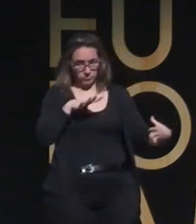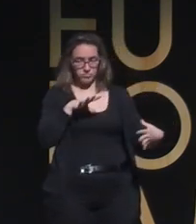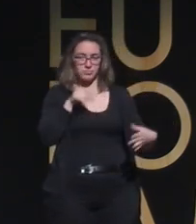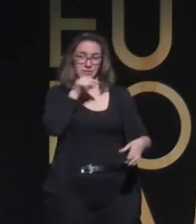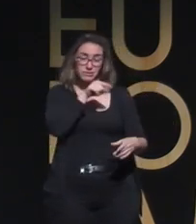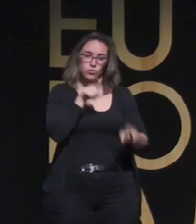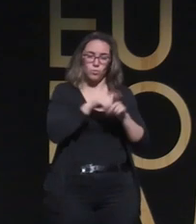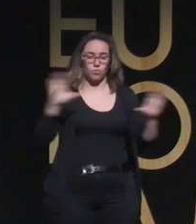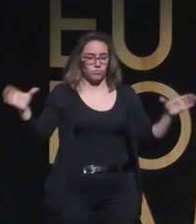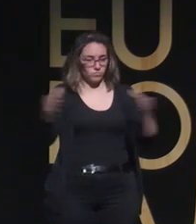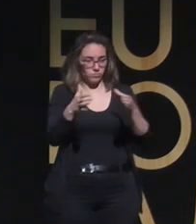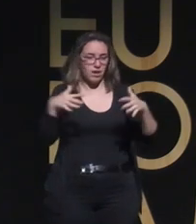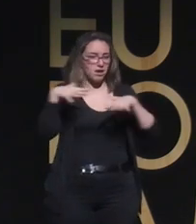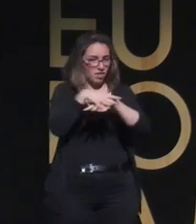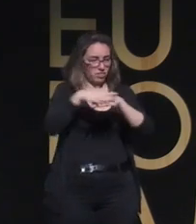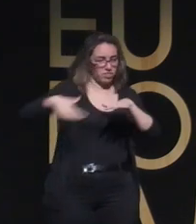esa tela de araña, me da la sensación.